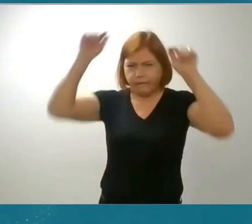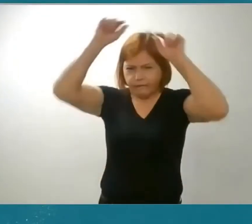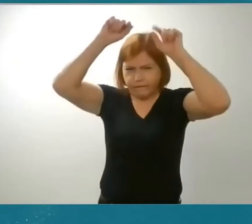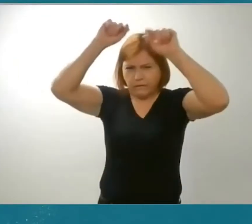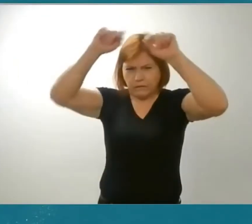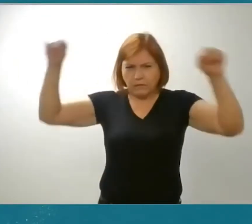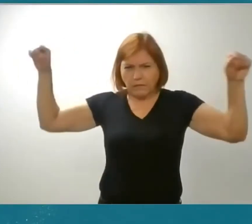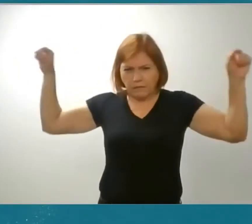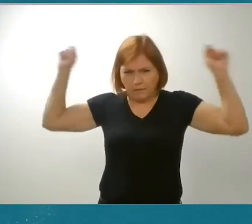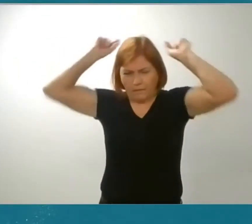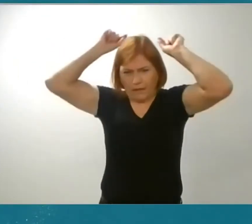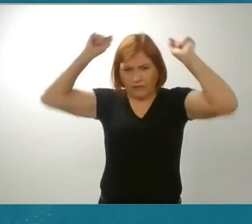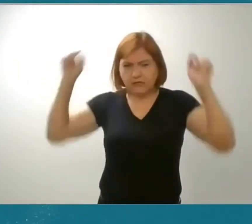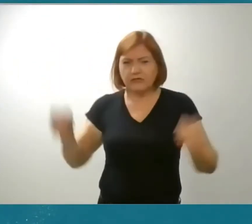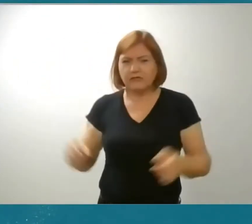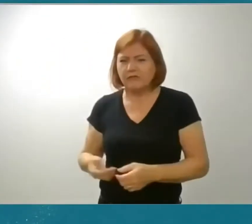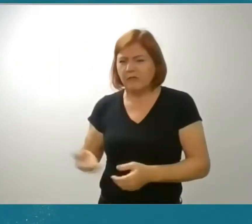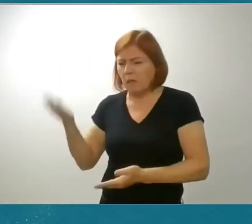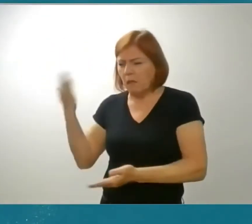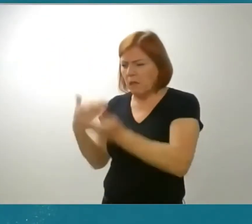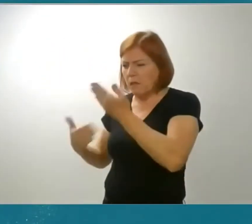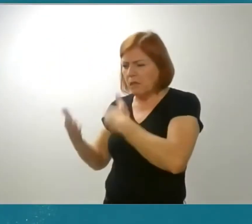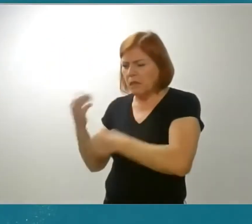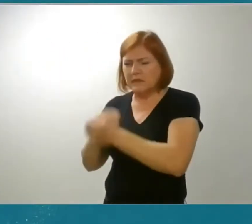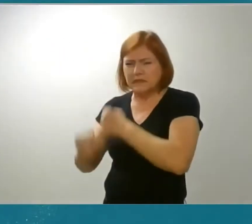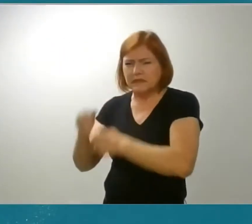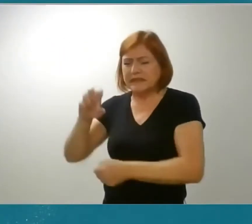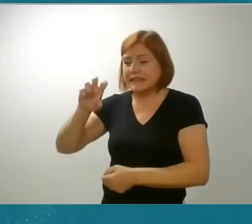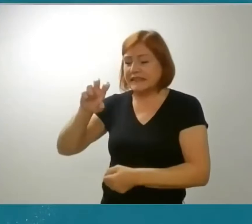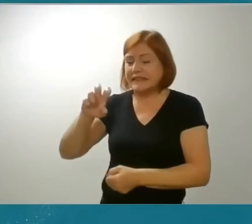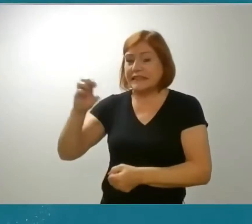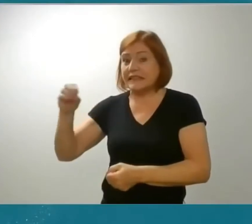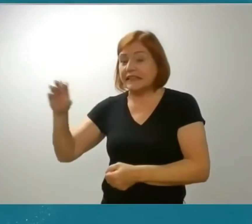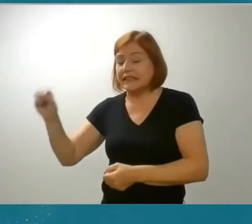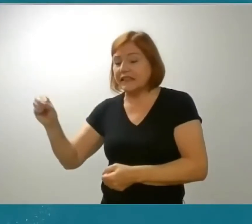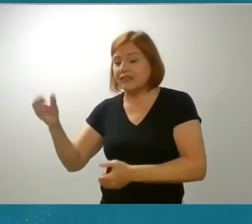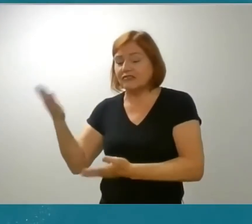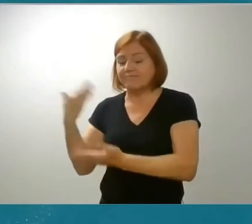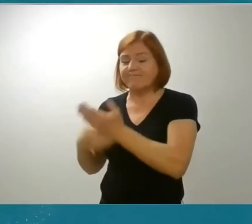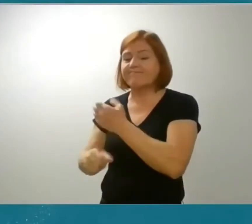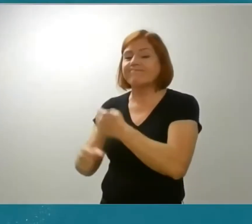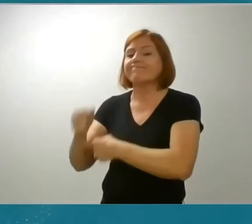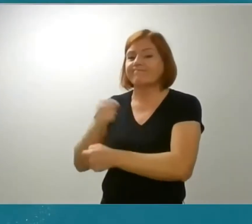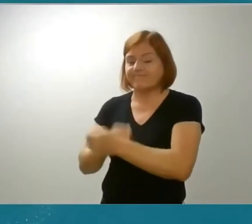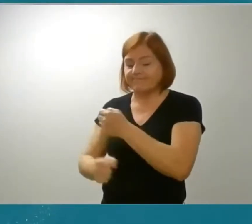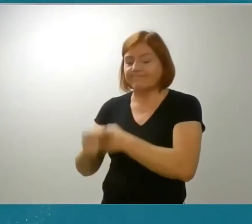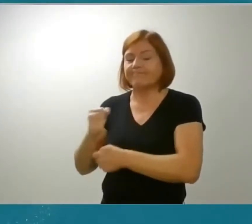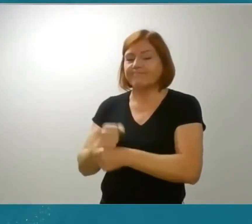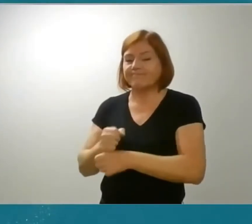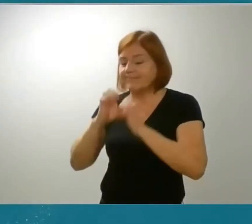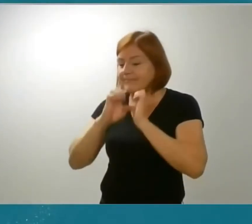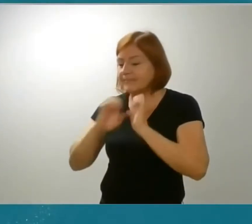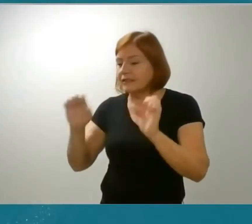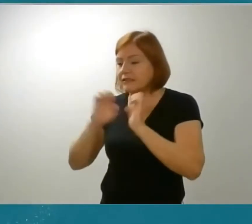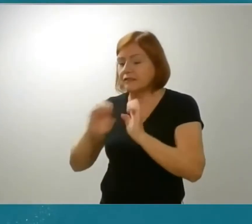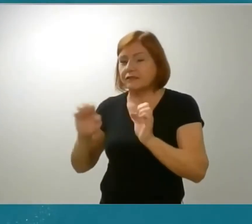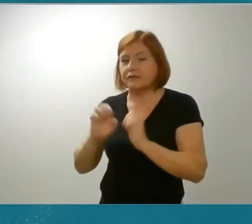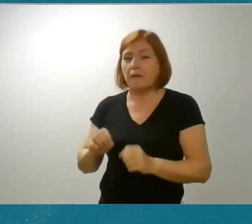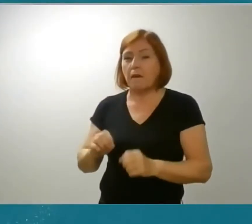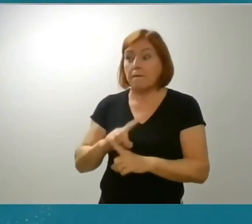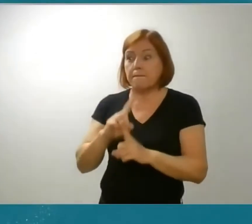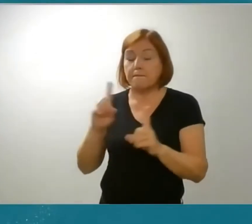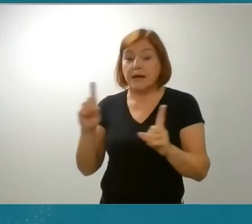irmão Lee esteve aqui em 1984, viu os irmãos cantando e falou: quase esqueci o meu nome, tanto que eu desfrutei, não sei o quê,